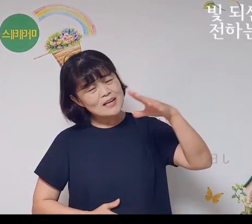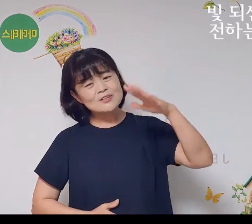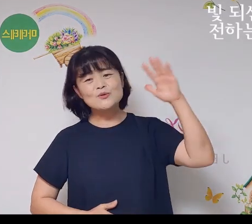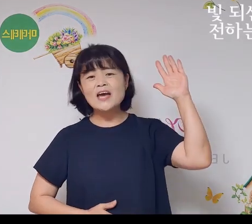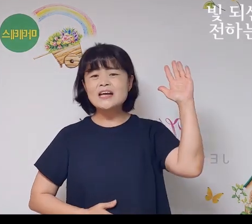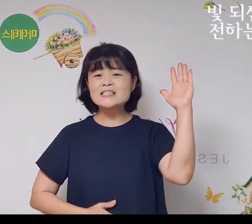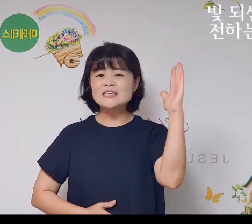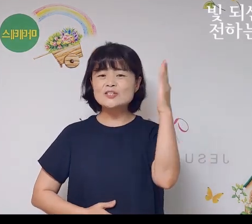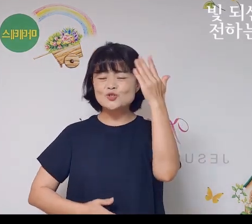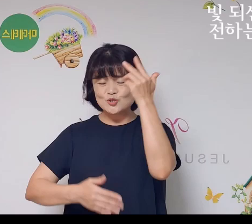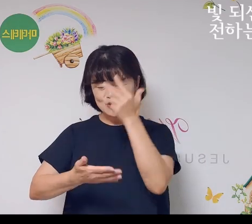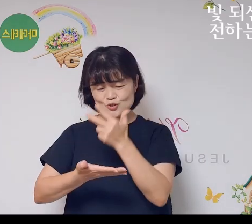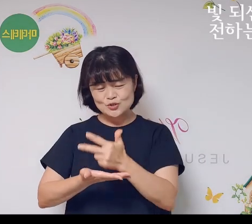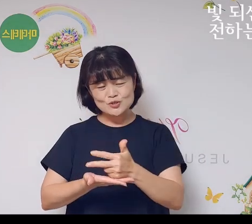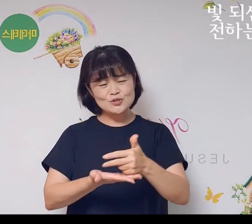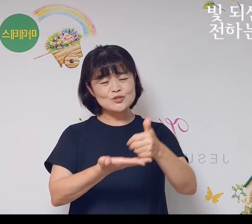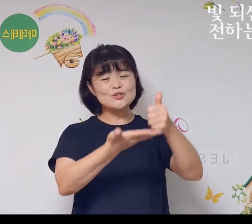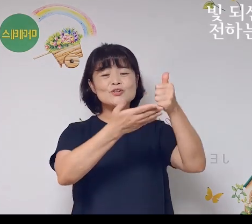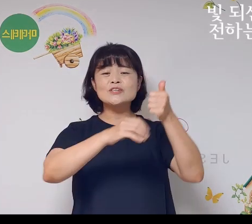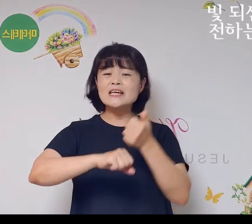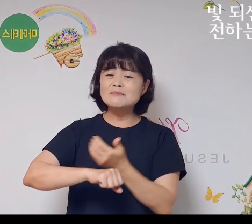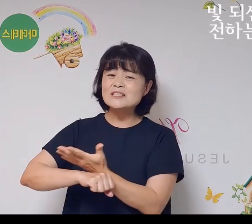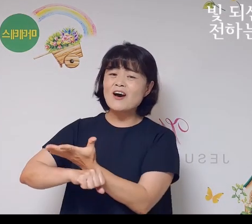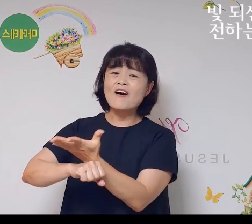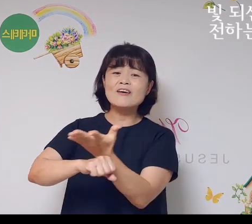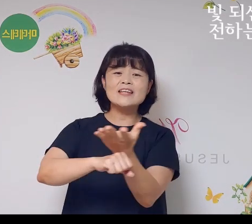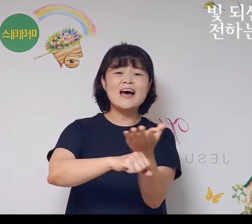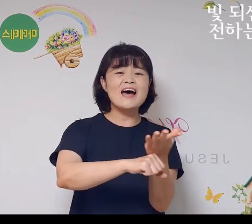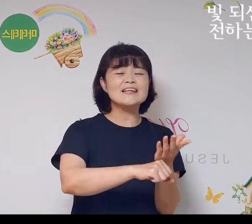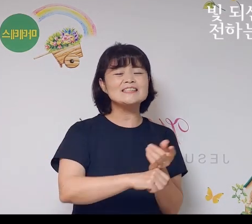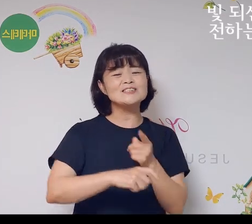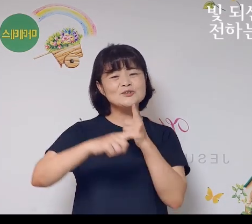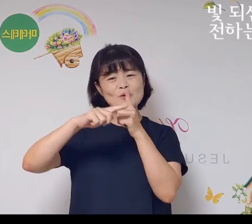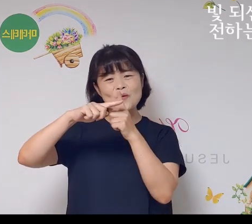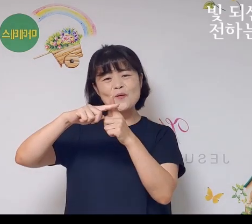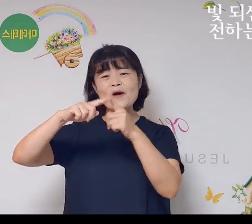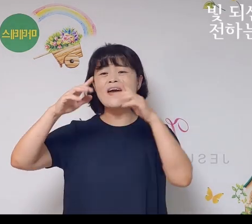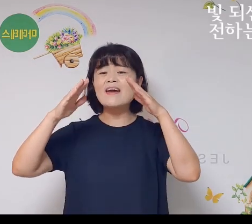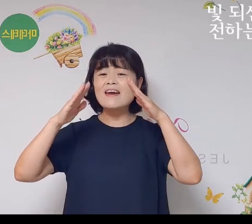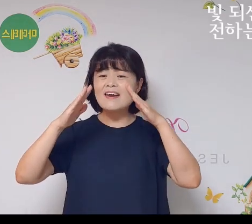빛 되신 주님 전하는 교회.